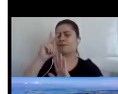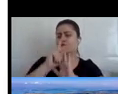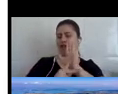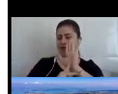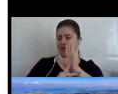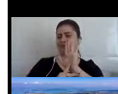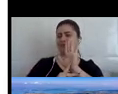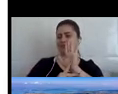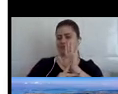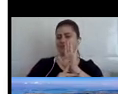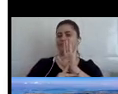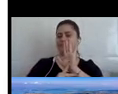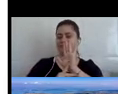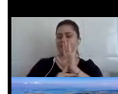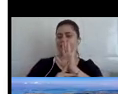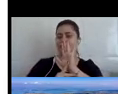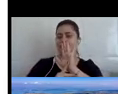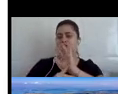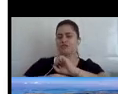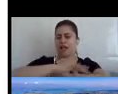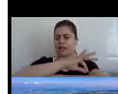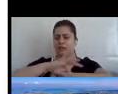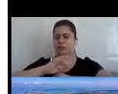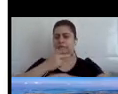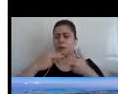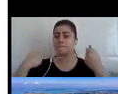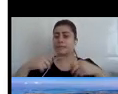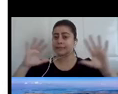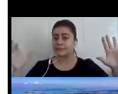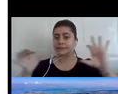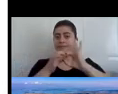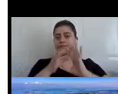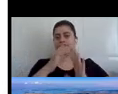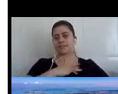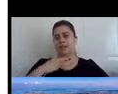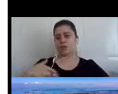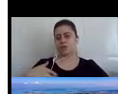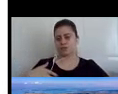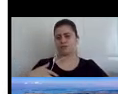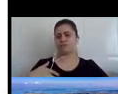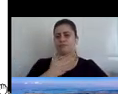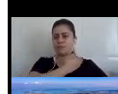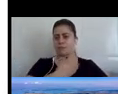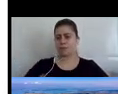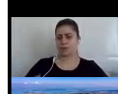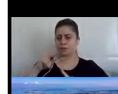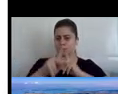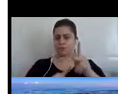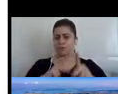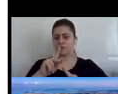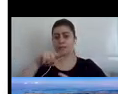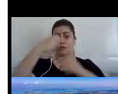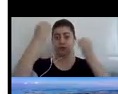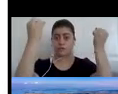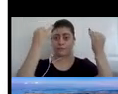que correlacionar isso com a saúde pública e com essas políticas. E aqui eu trago, depois eu vou explicar um pouquinho melhor, como